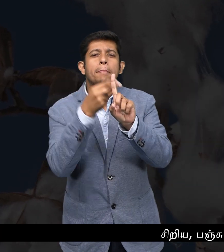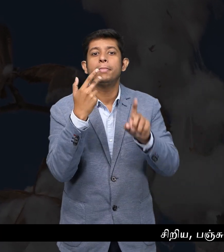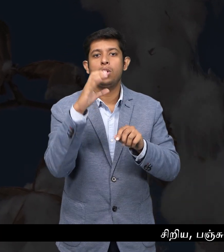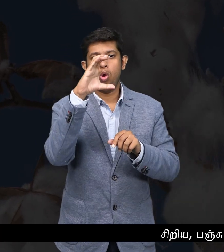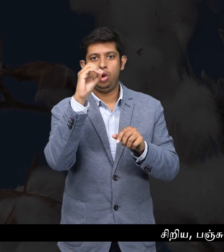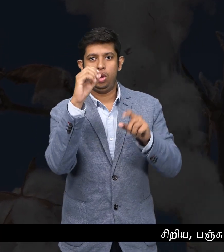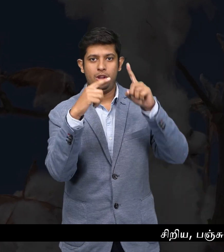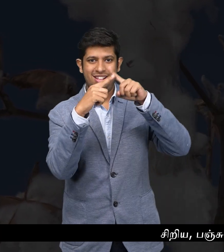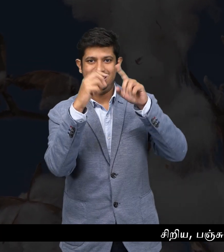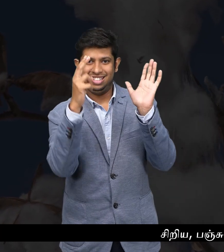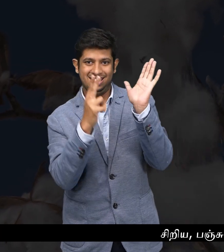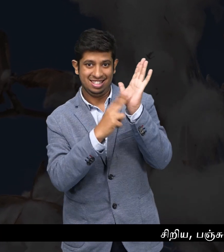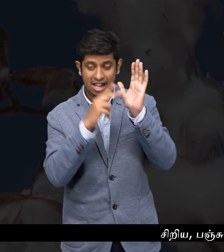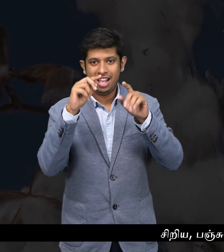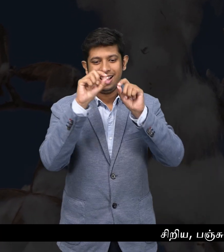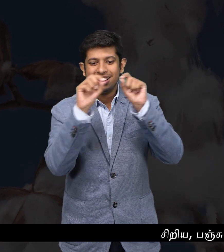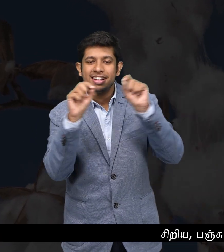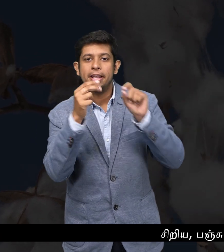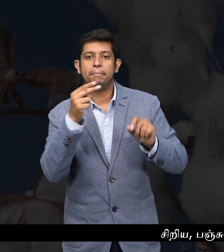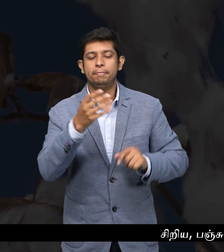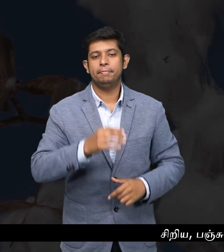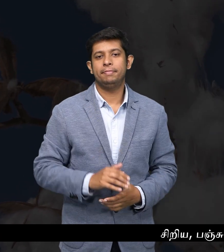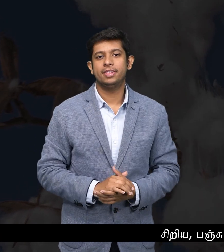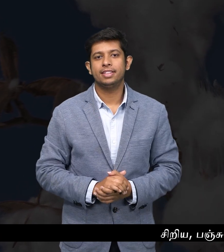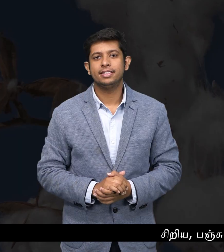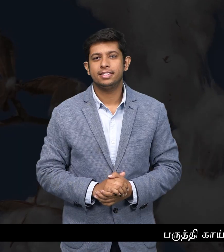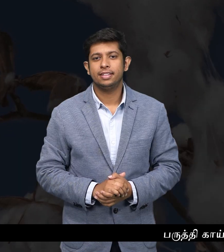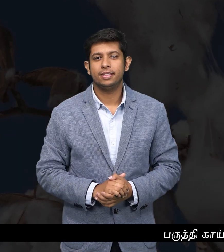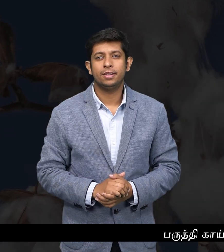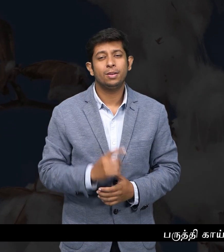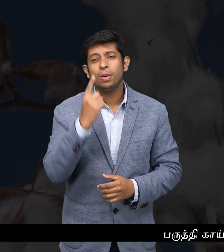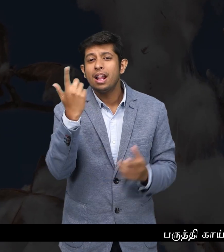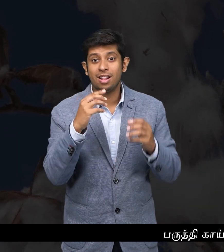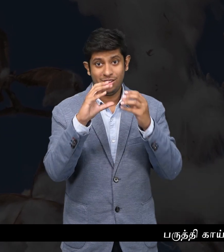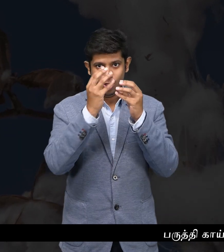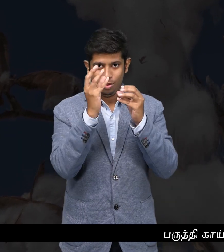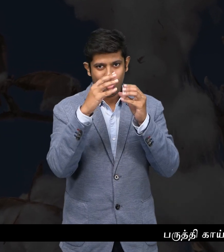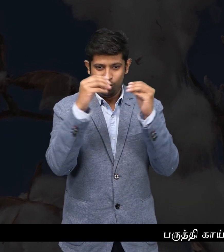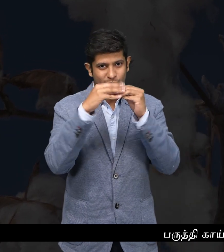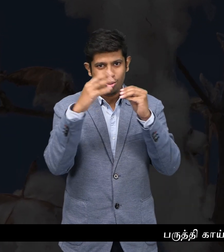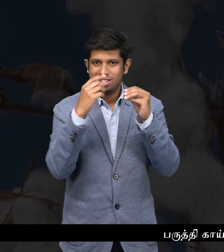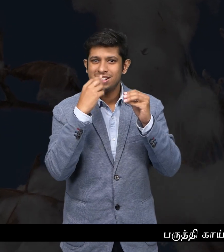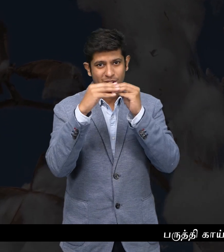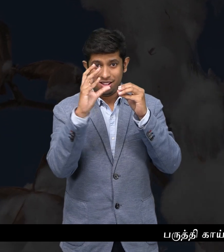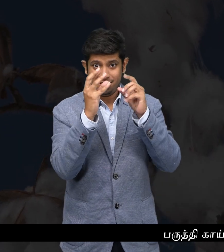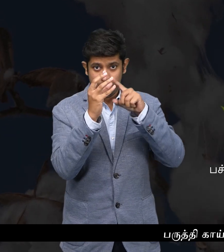வெள்ளை மெல்லிய பருத்தி இலைகளை வெளிப்படுத்துகின்றன. பருத்தி இலைகளை